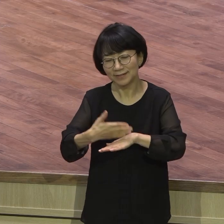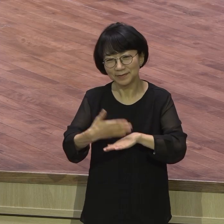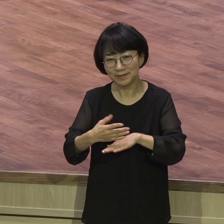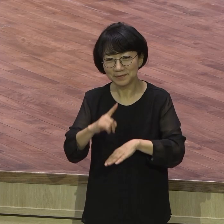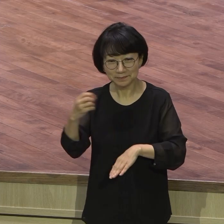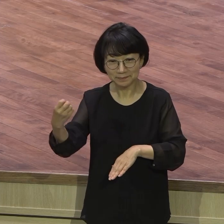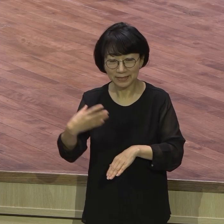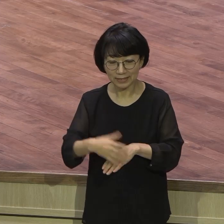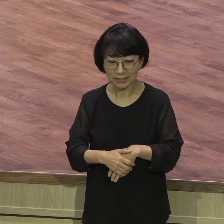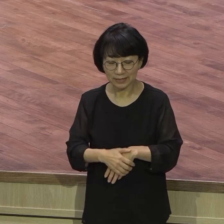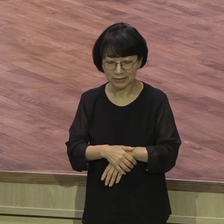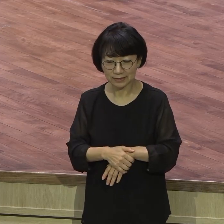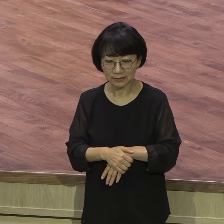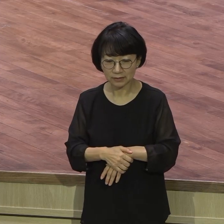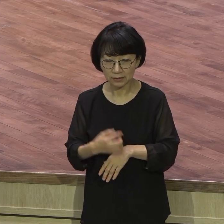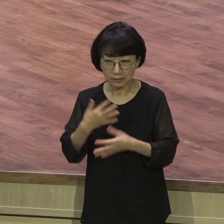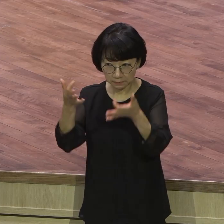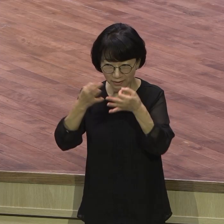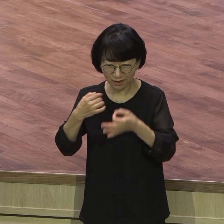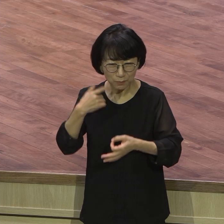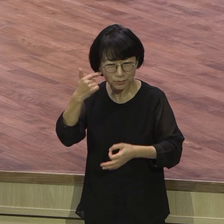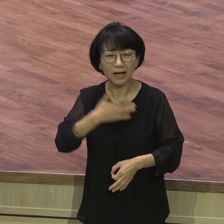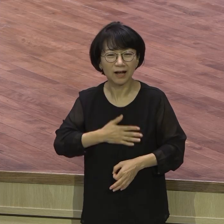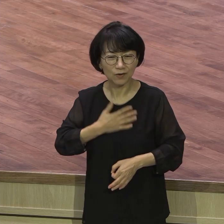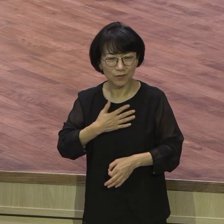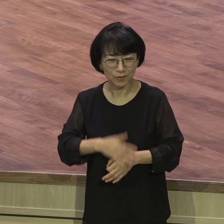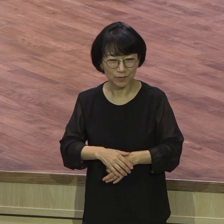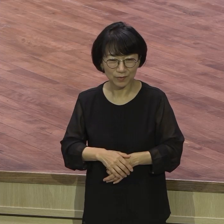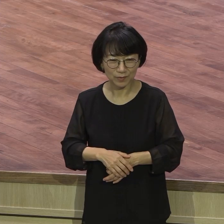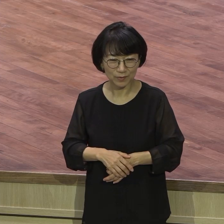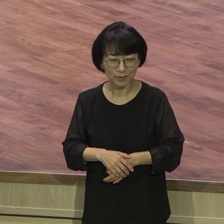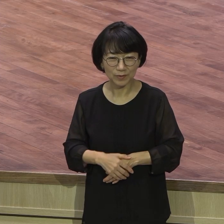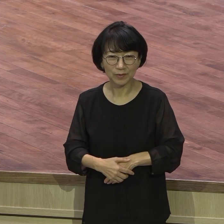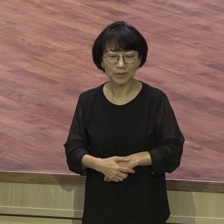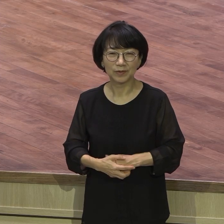목산도 다 하니까 말이 뭐 필요합니까